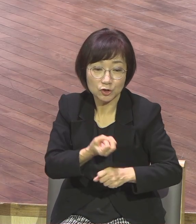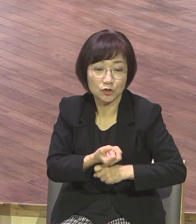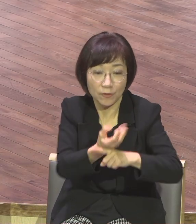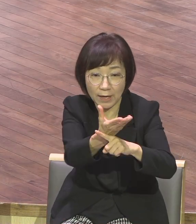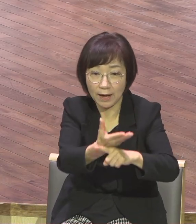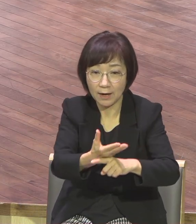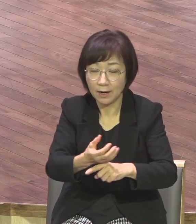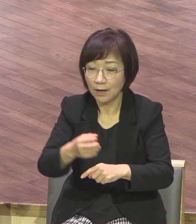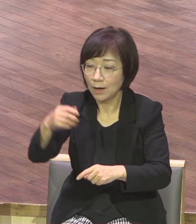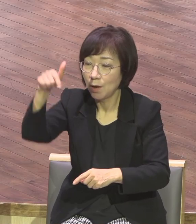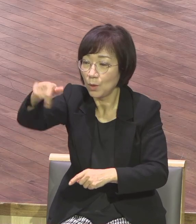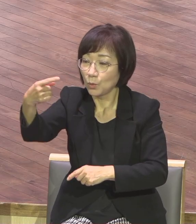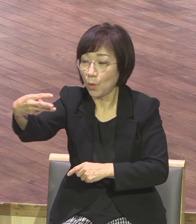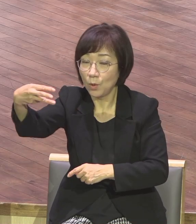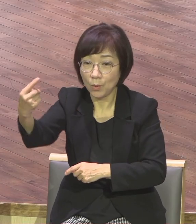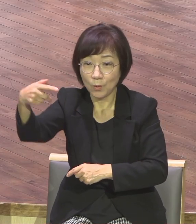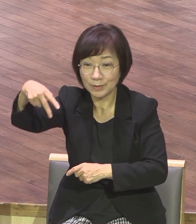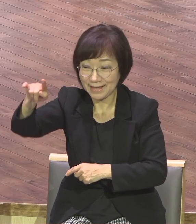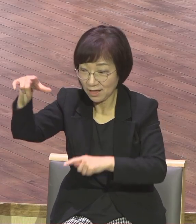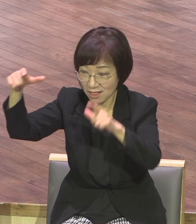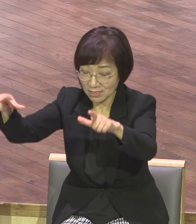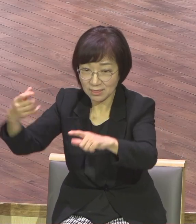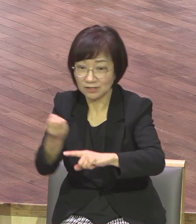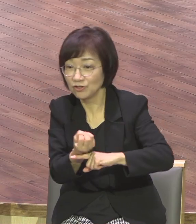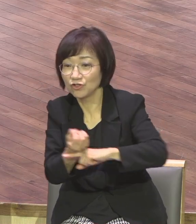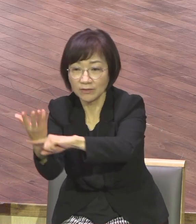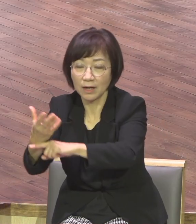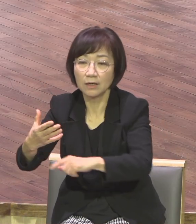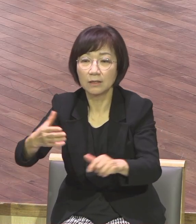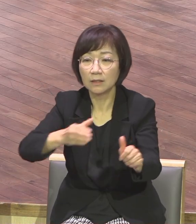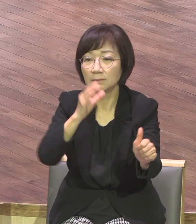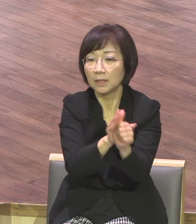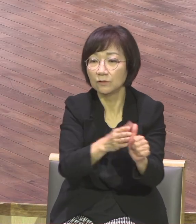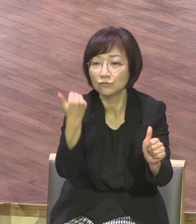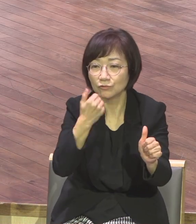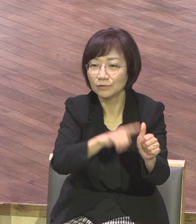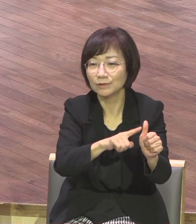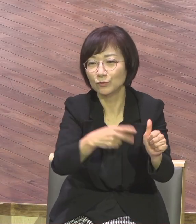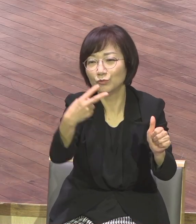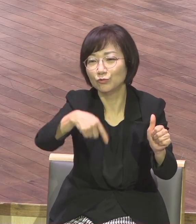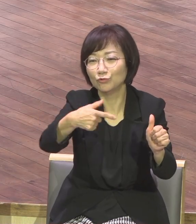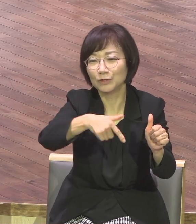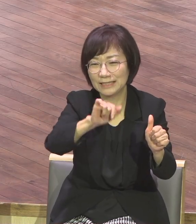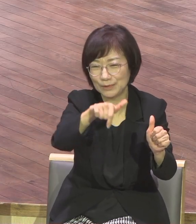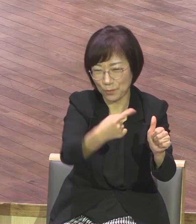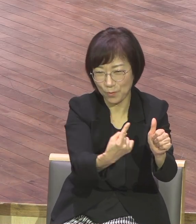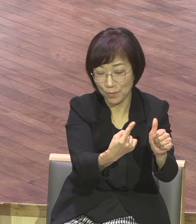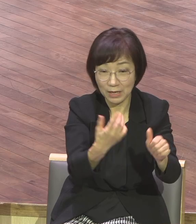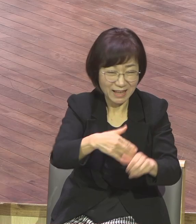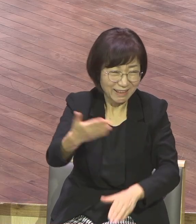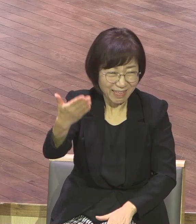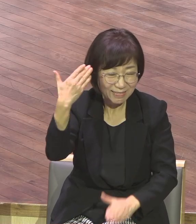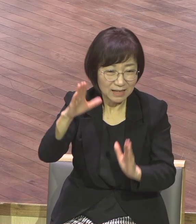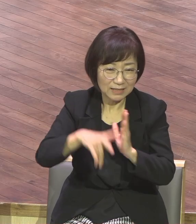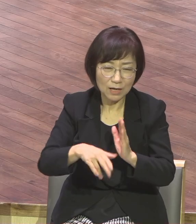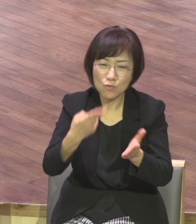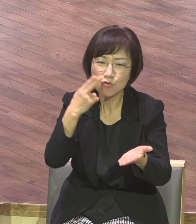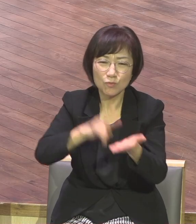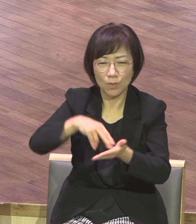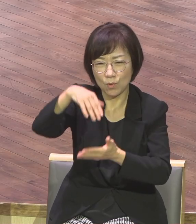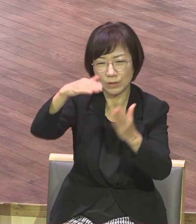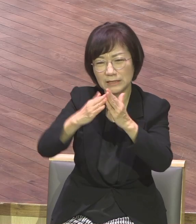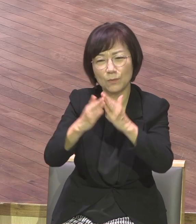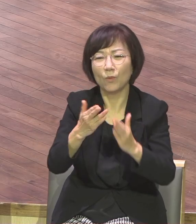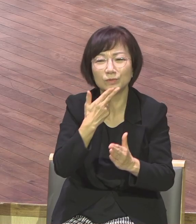골로새서도 골로새 교회 성도들에게 직접 전달한 역할을 했습니다. 그 당시는 우편 체제가 없었기